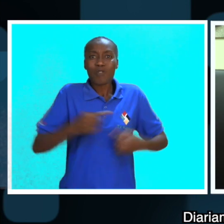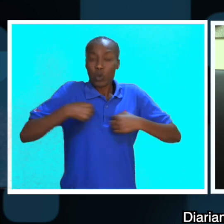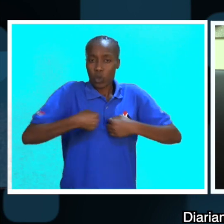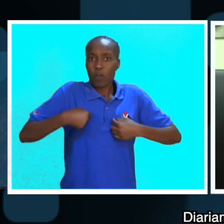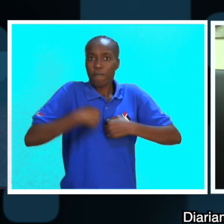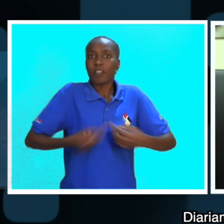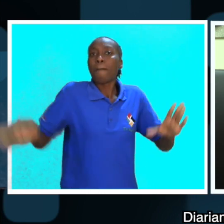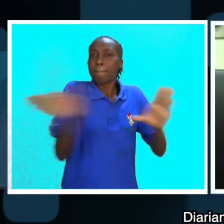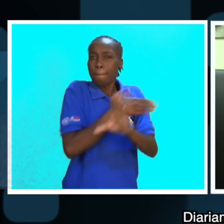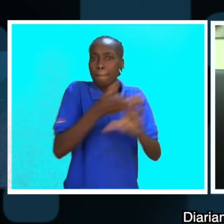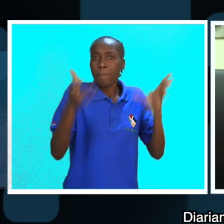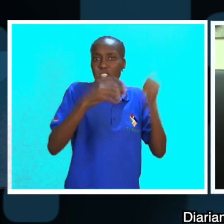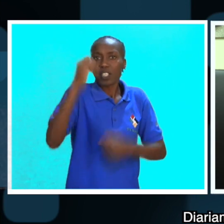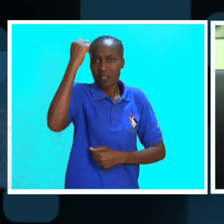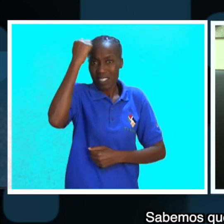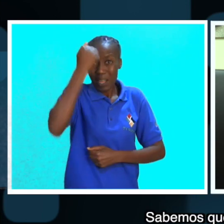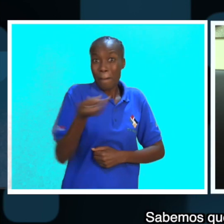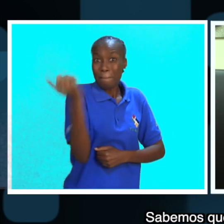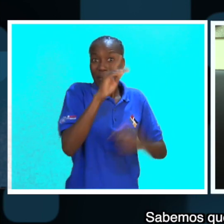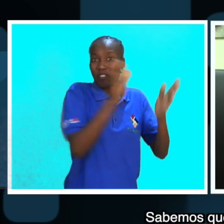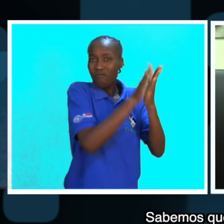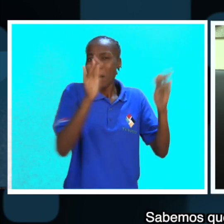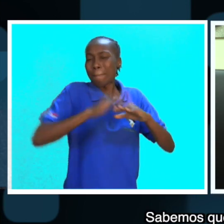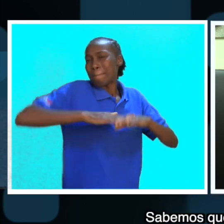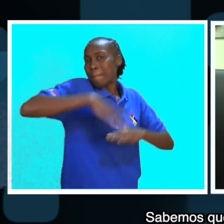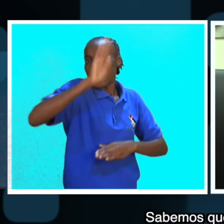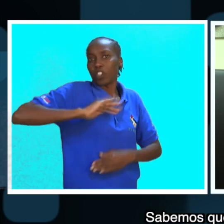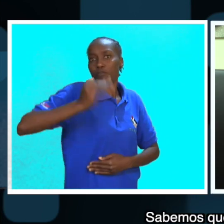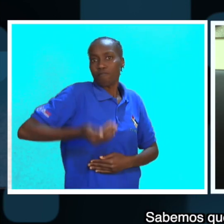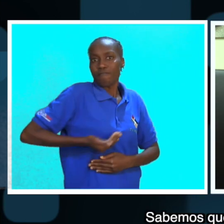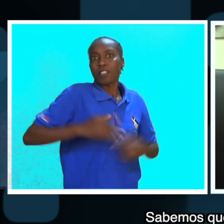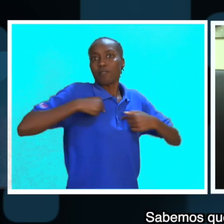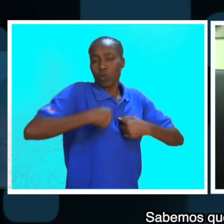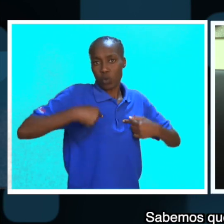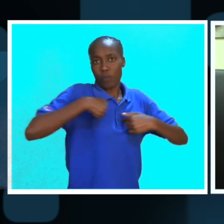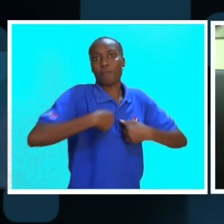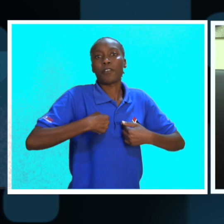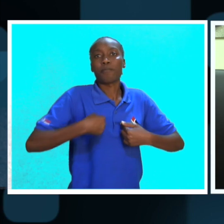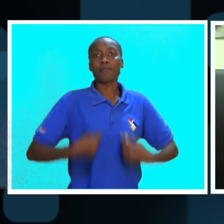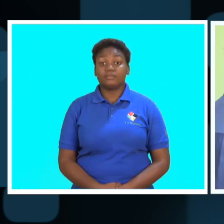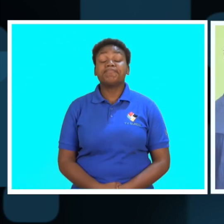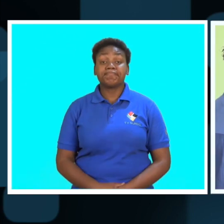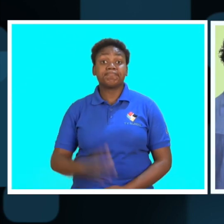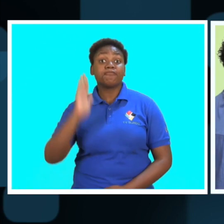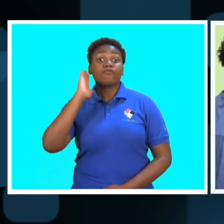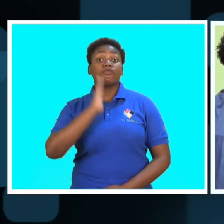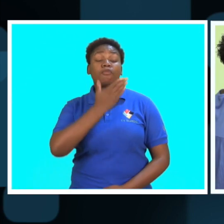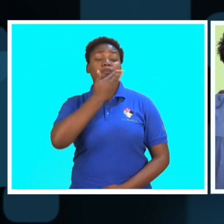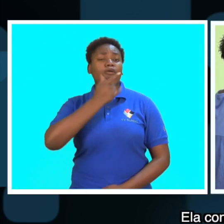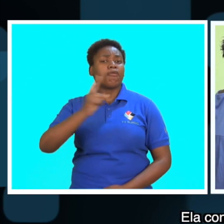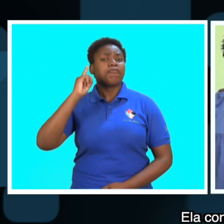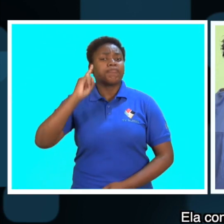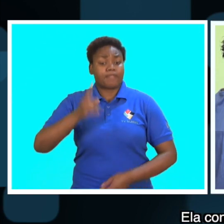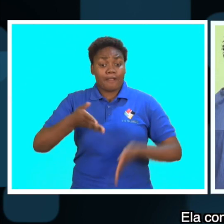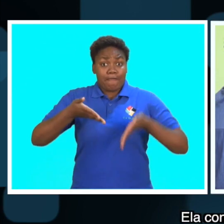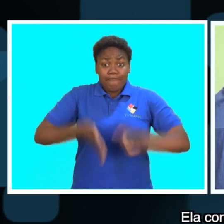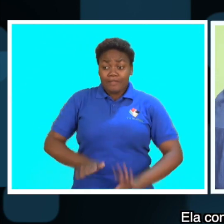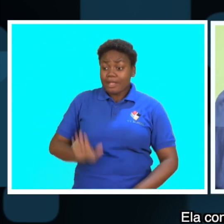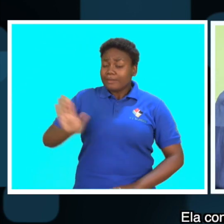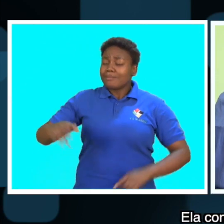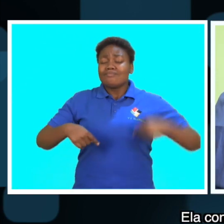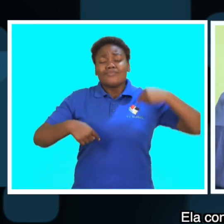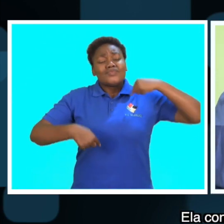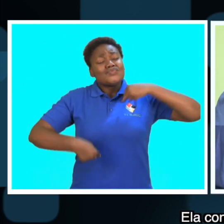muitas mulheres que são abusadas. Nós já sabemos que mensalmente centenas de mulheres são abusadas. Ela conta